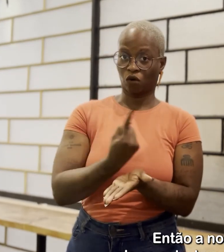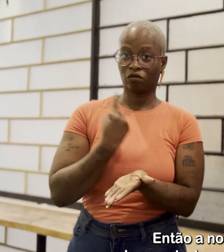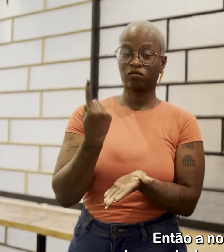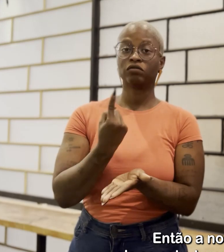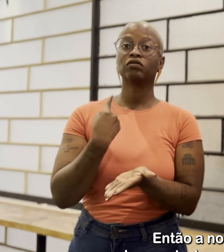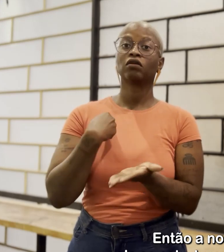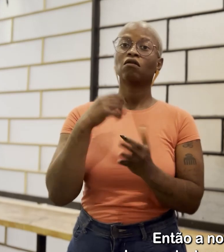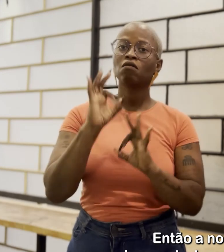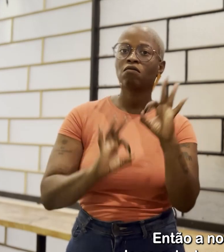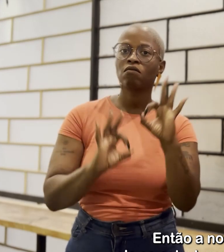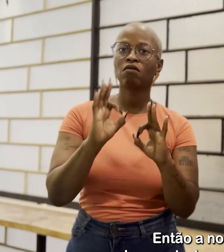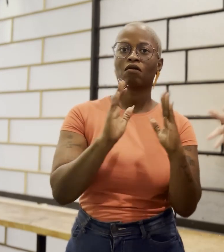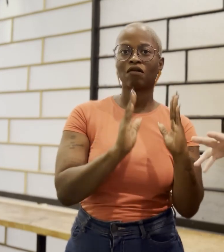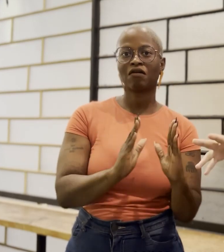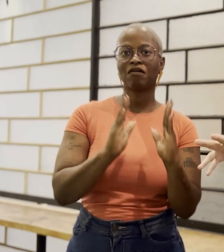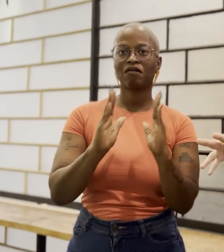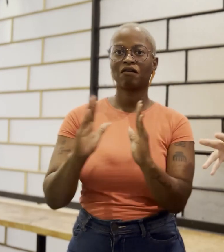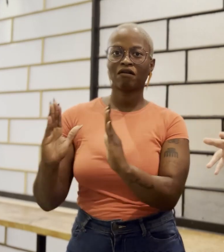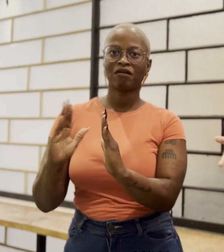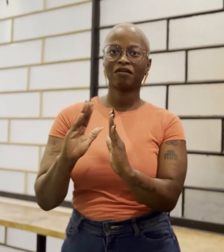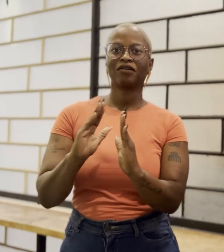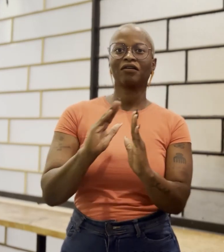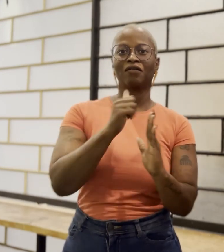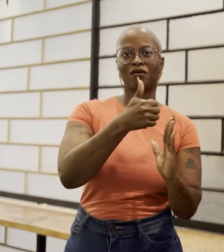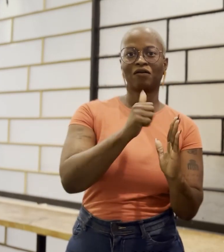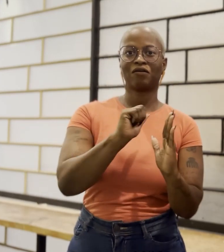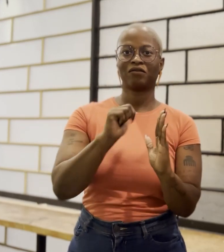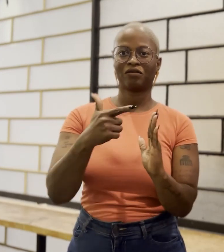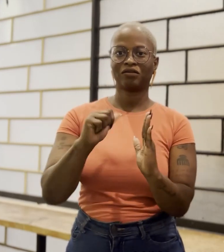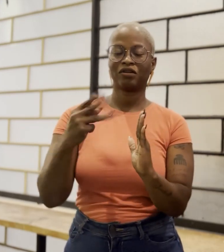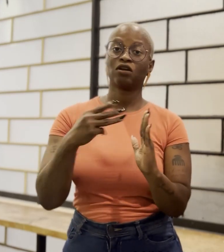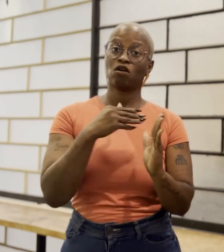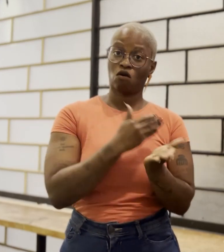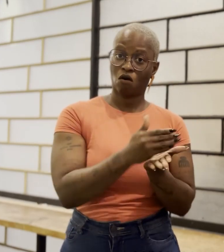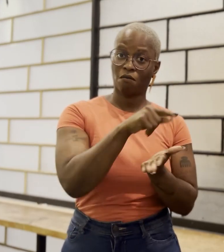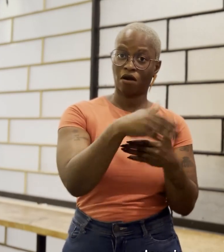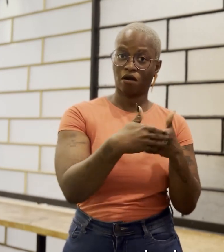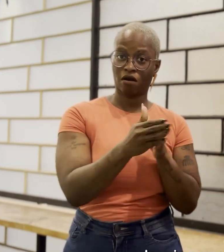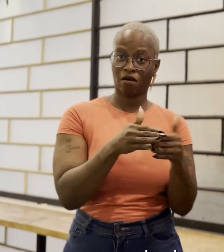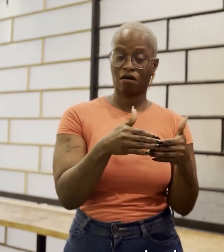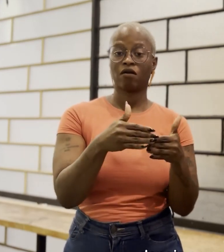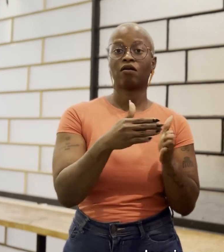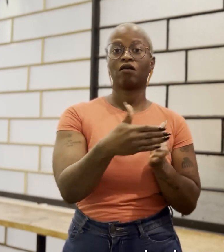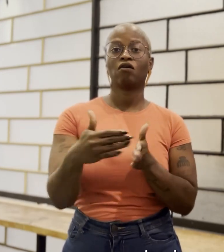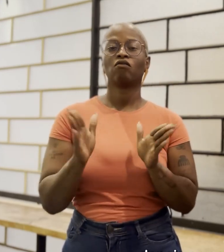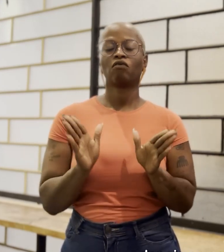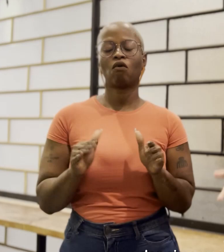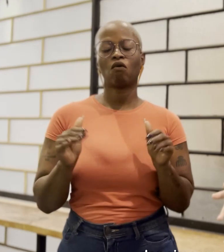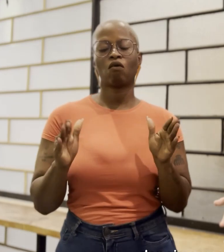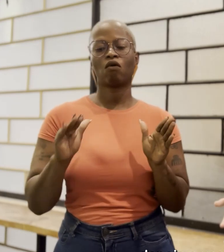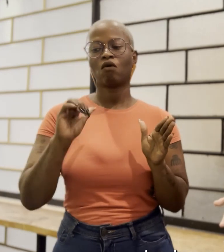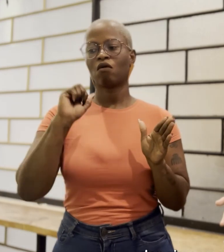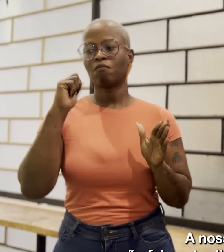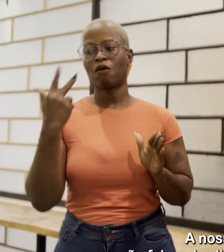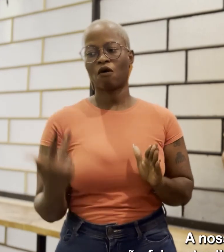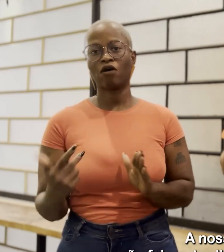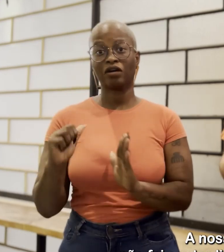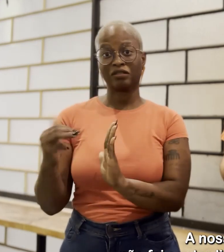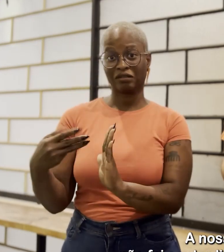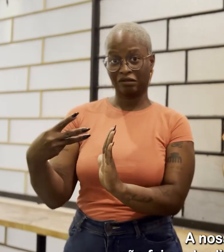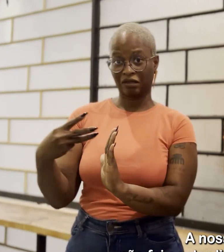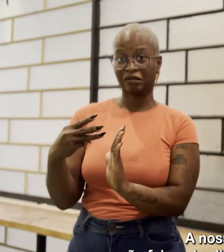se estruturou nessas 3 grandes cenas, começando pelo labirinto, depois o voo e depois a queda. A